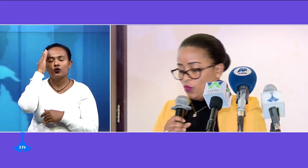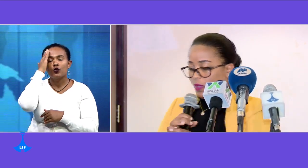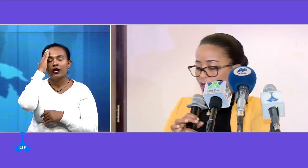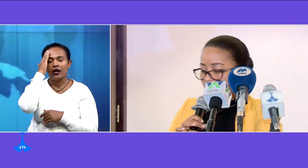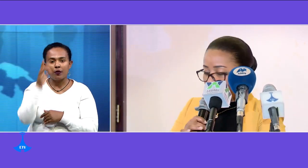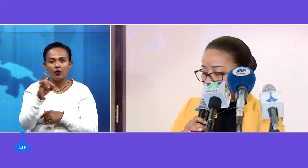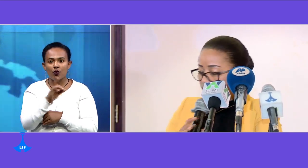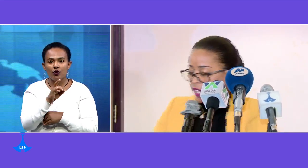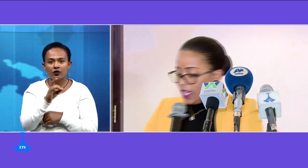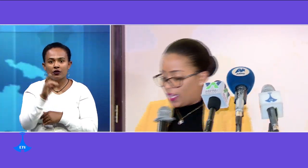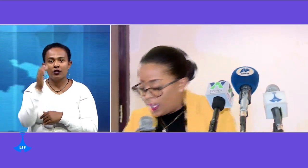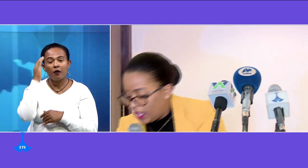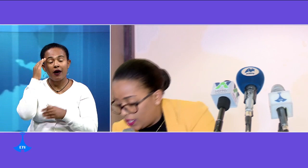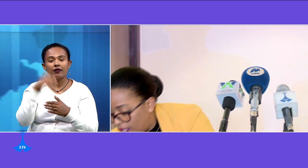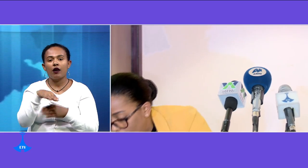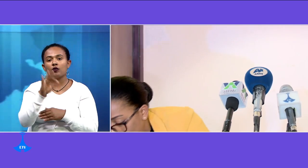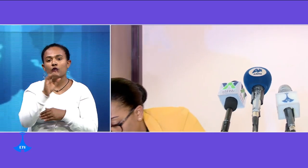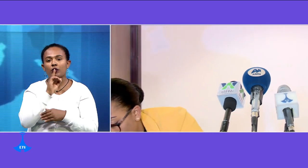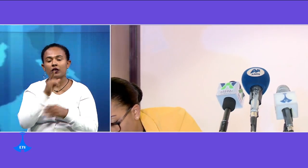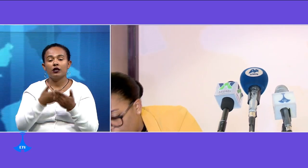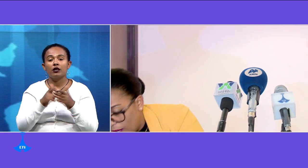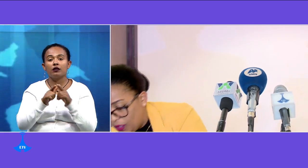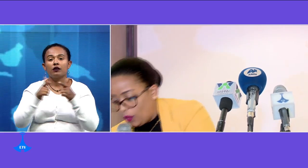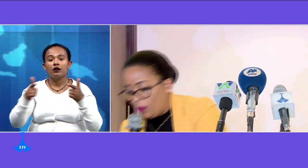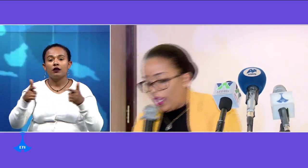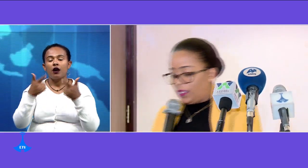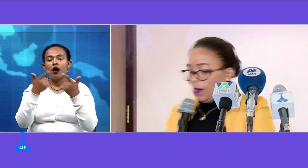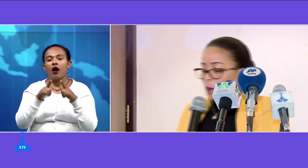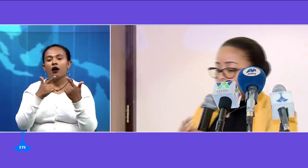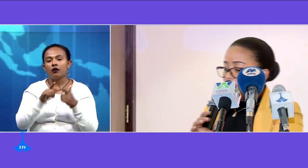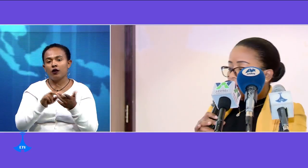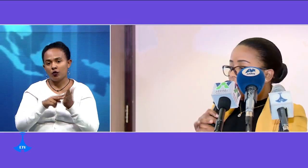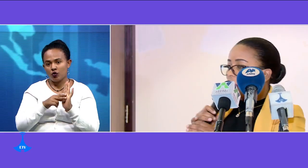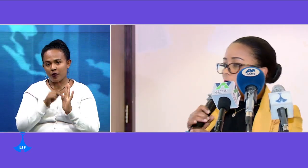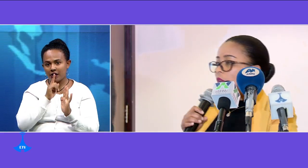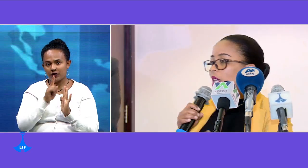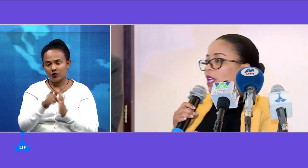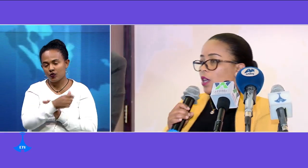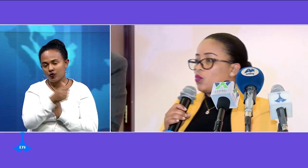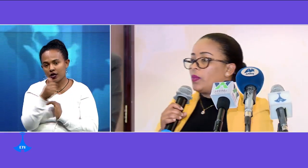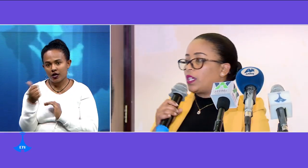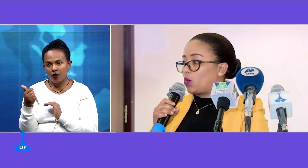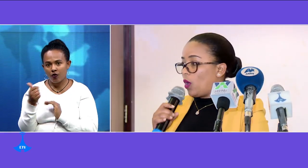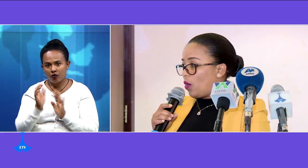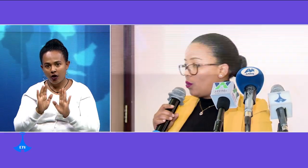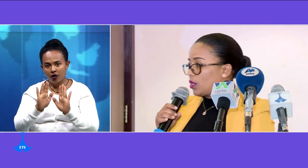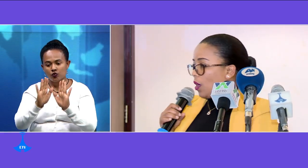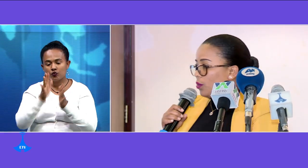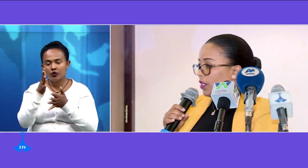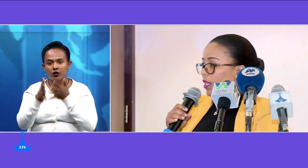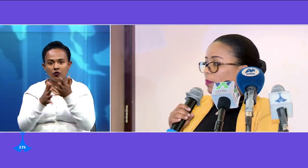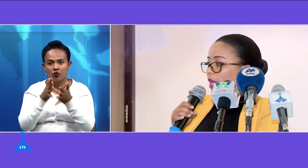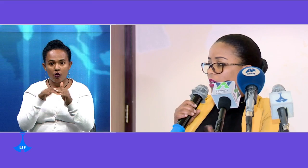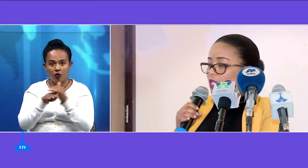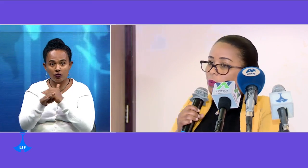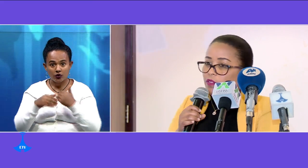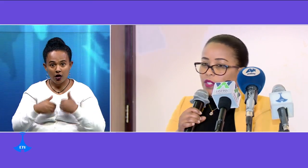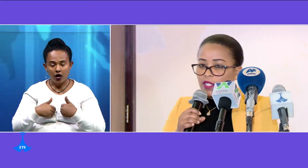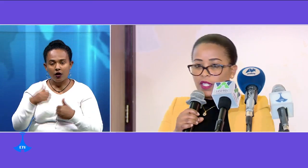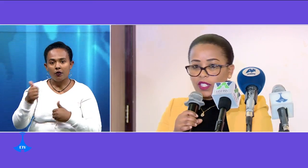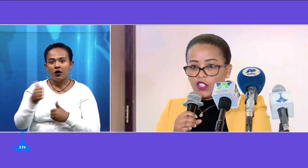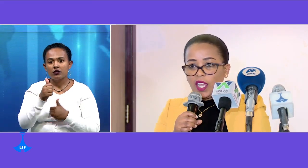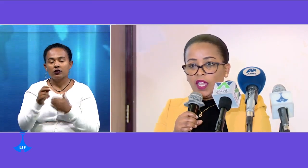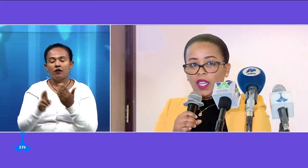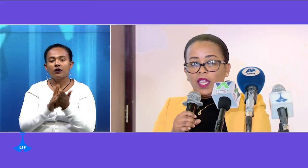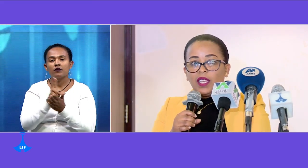ግብአቶች ያገኙበታልና ይሄ ትልቅ አጋጣሚ ነው ማለት ነው ሌላው ራሱ ምልክት ቋንቋውስ ካሁን እንግዲህ በአዲስ አበባ